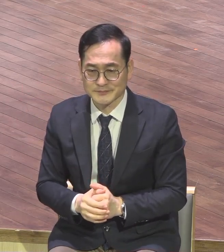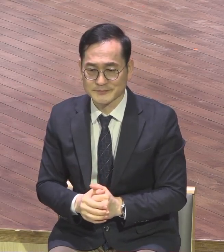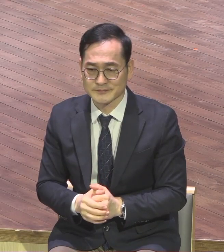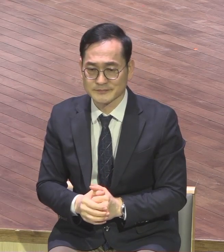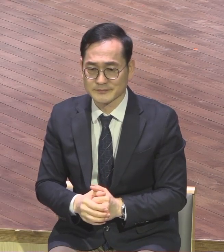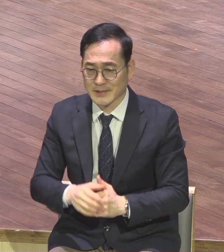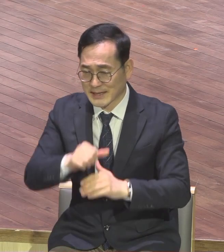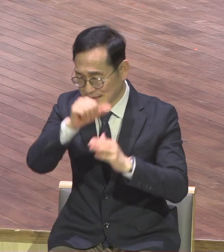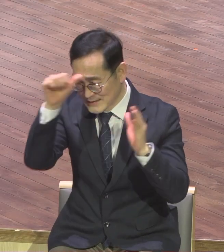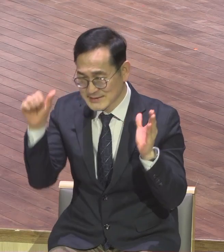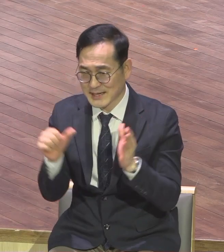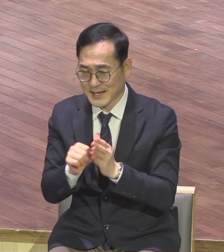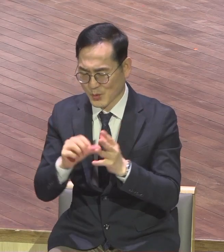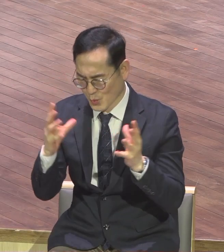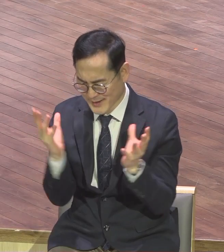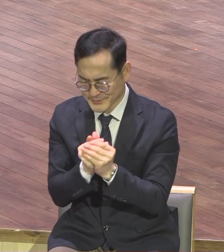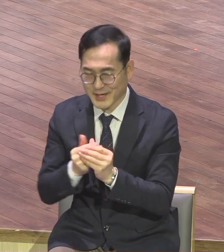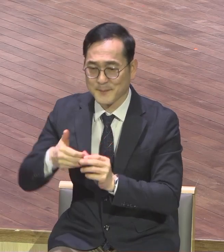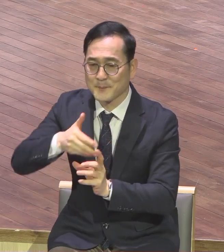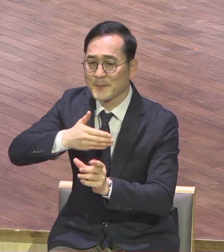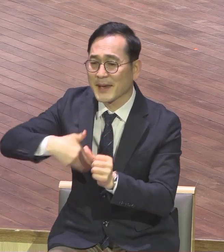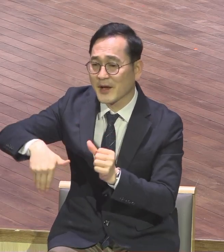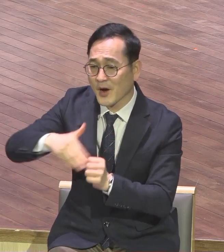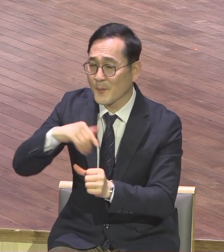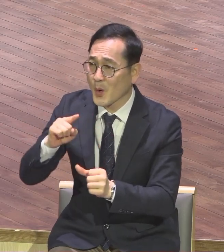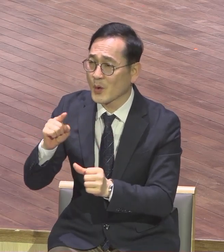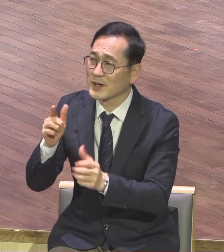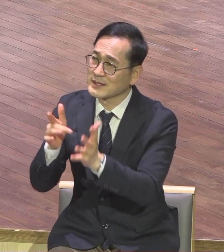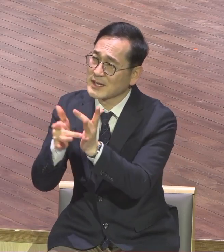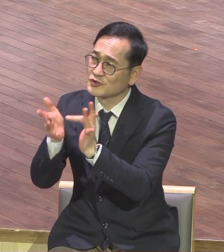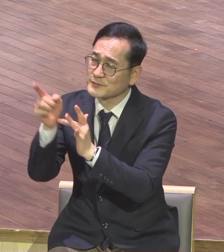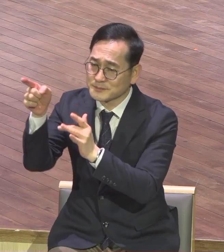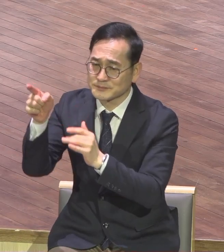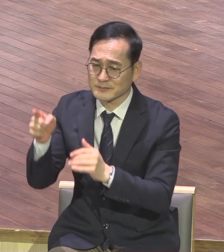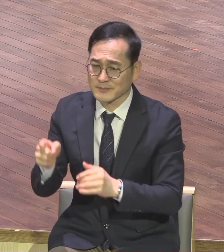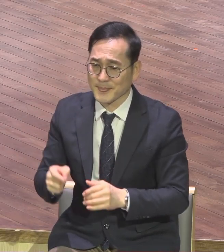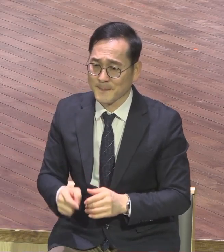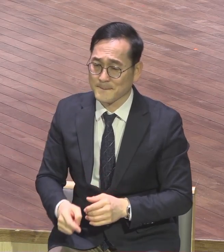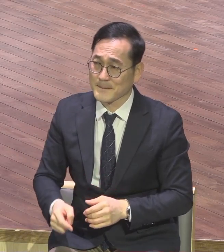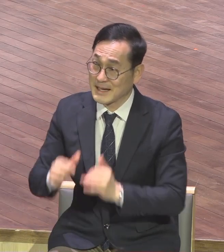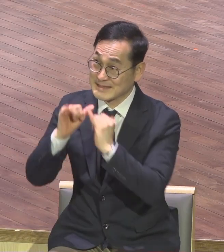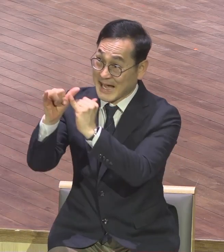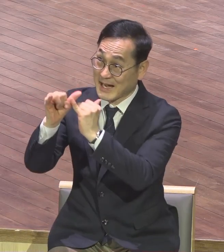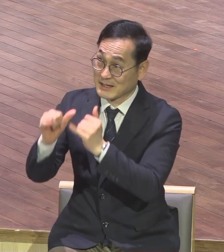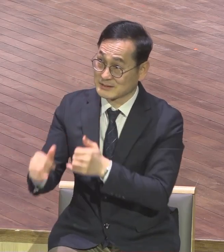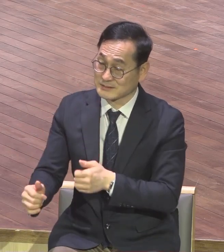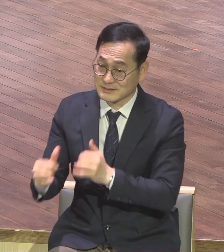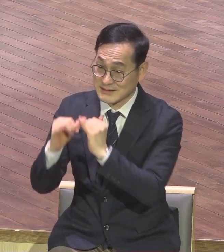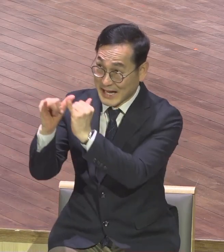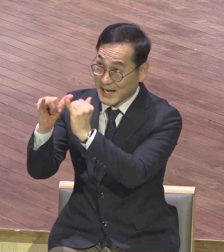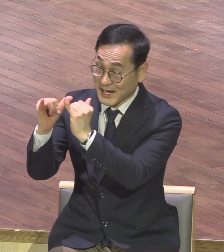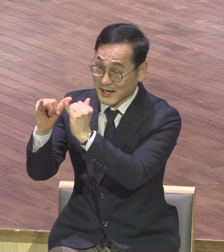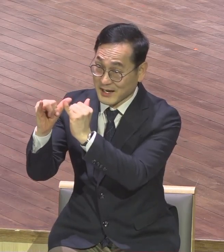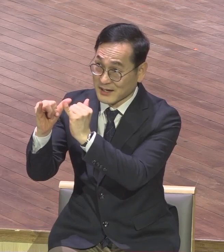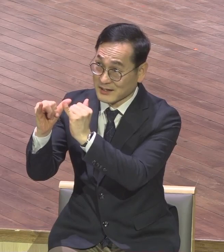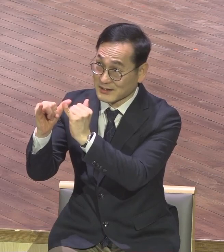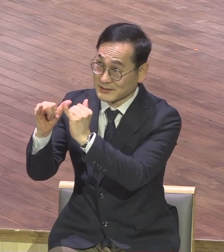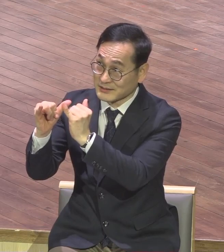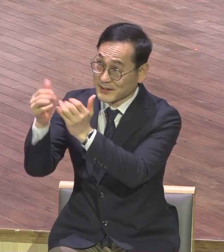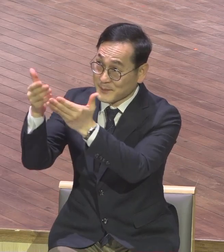배경을 가지고 위에서 부르신 부름의 상을 위하여 달려가노라. 그걸 계속 말했어요.